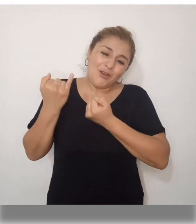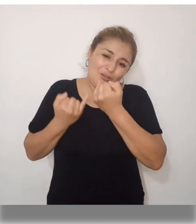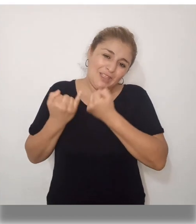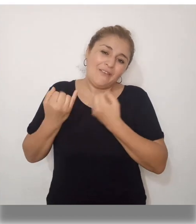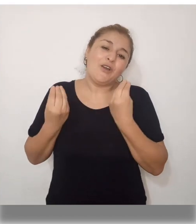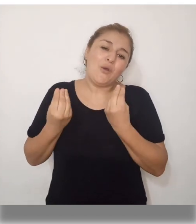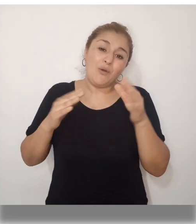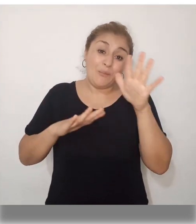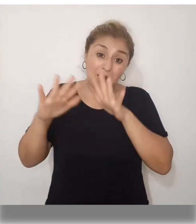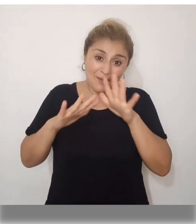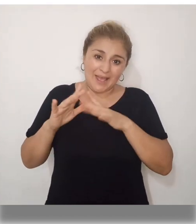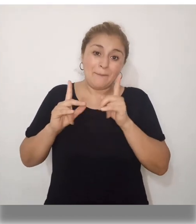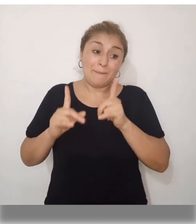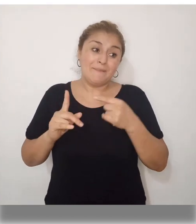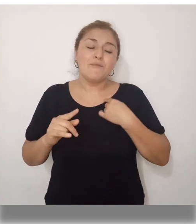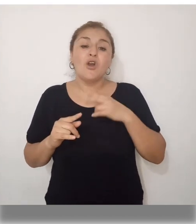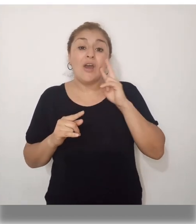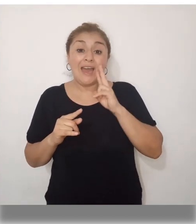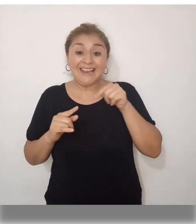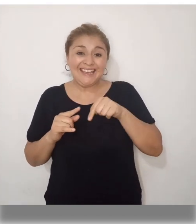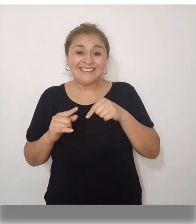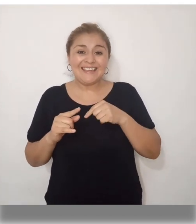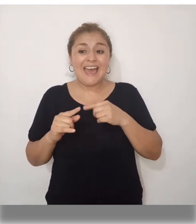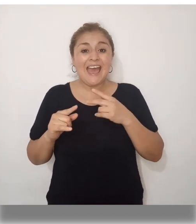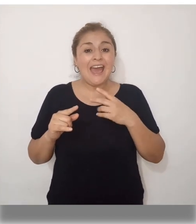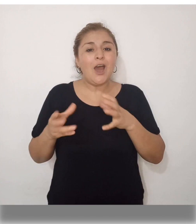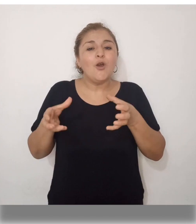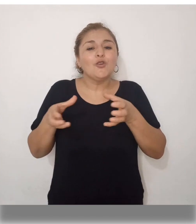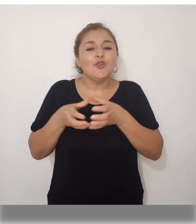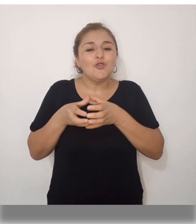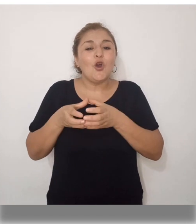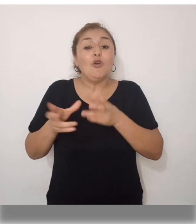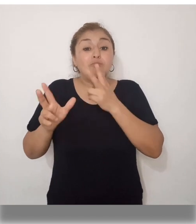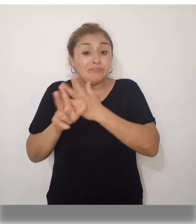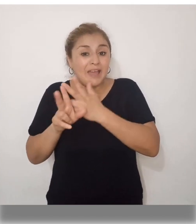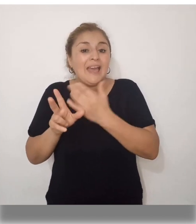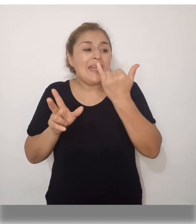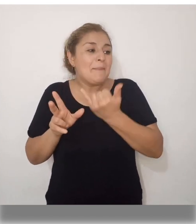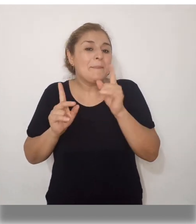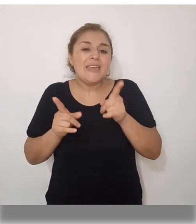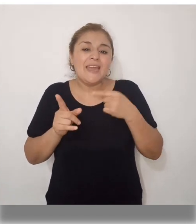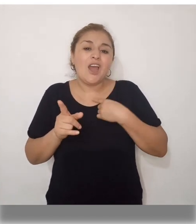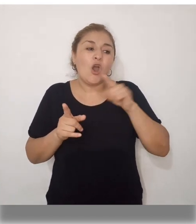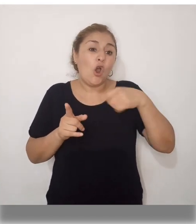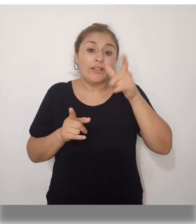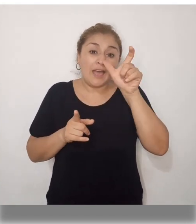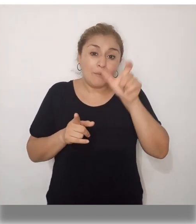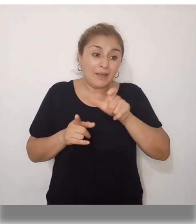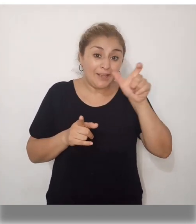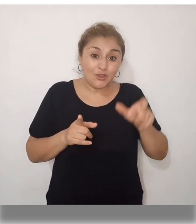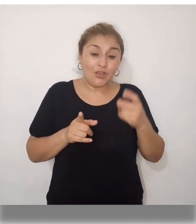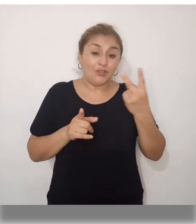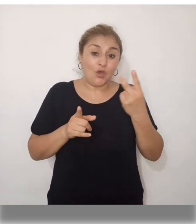ambas mamás cada una de ellas habían tenido hijas con características o con